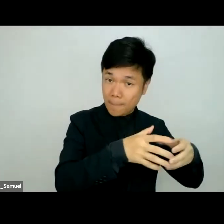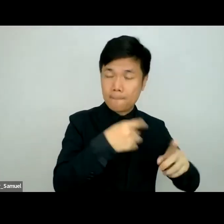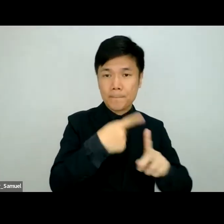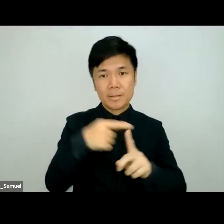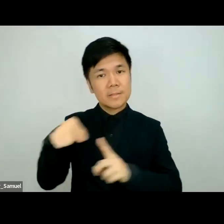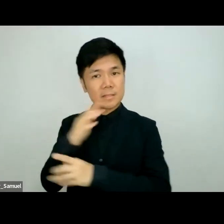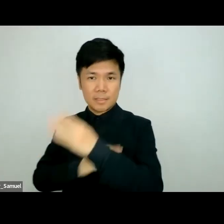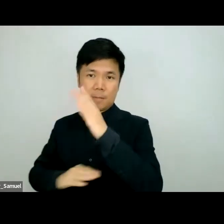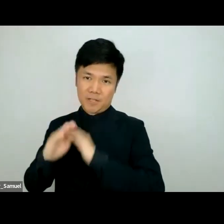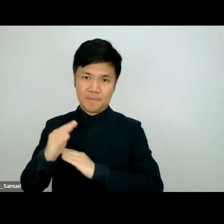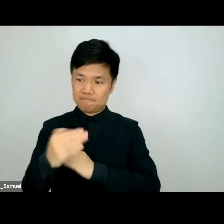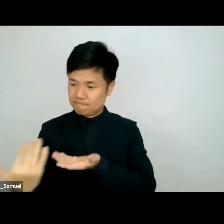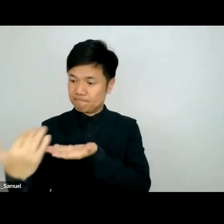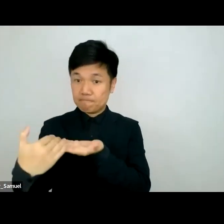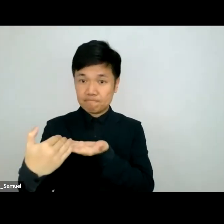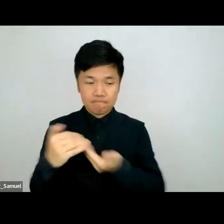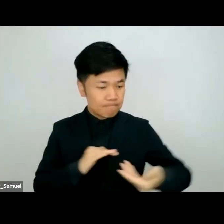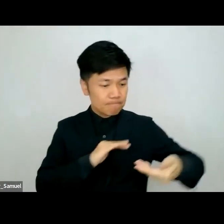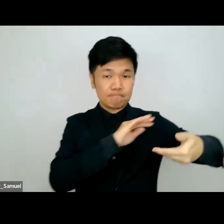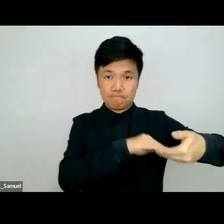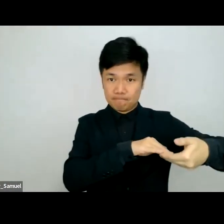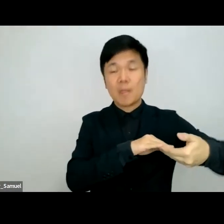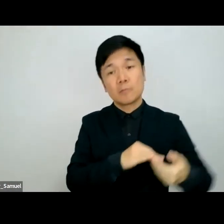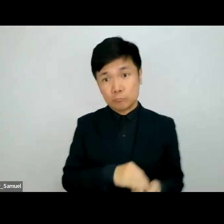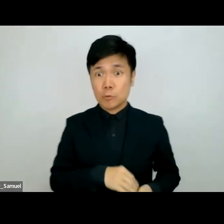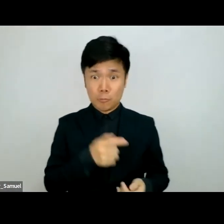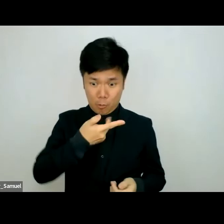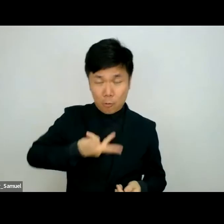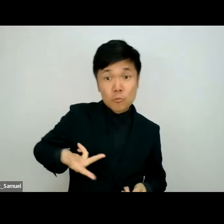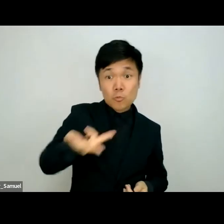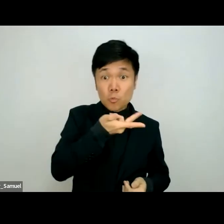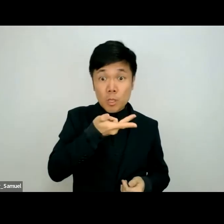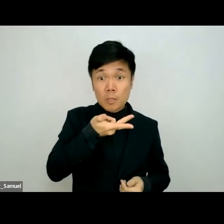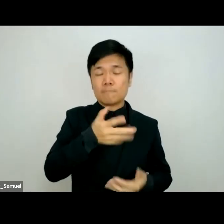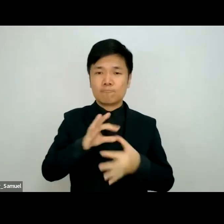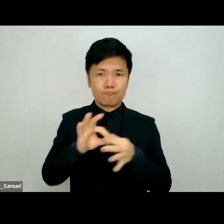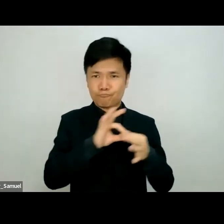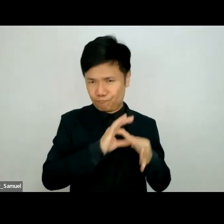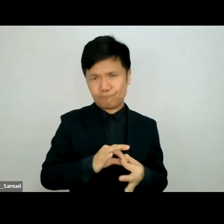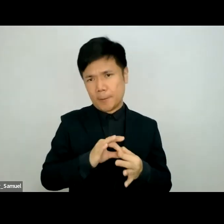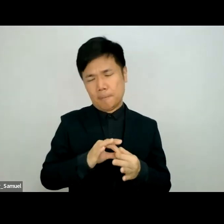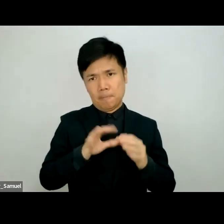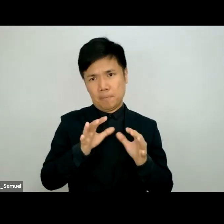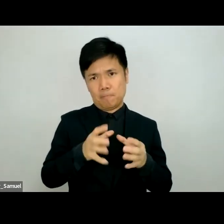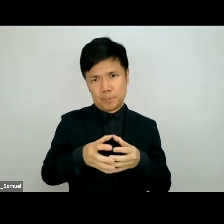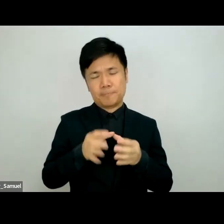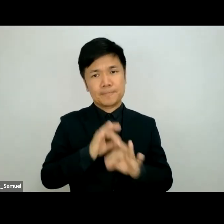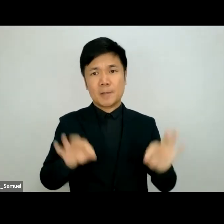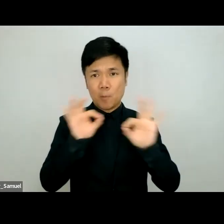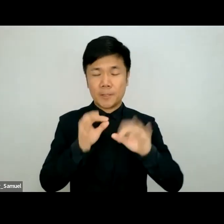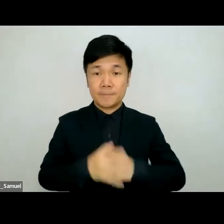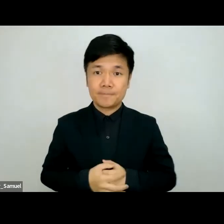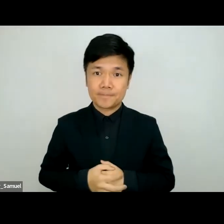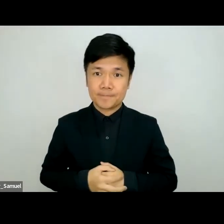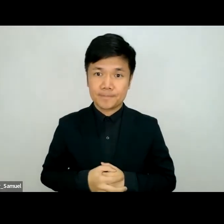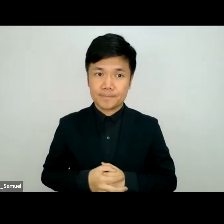avec le mouvement pour les personnes en situation de handicap. Il faut voir que tous ces mouvements